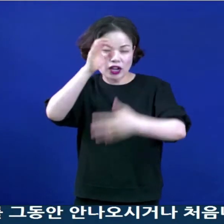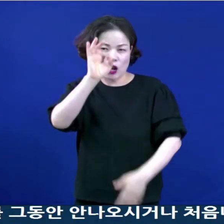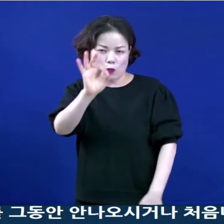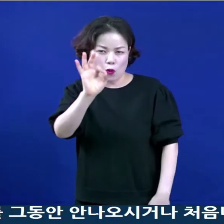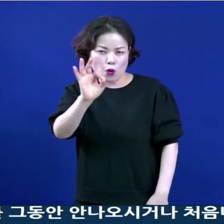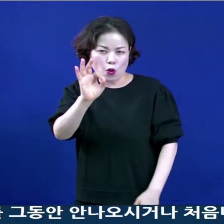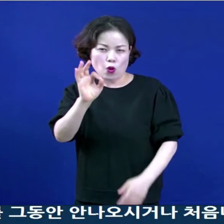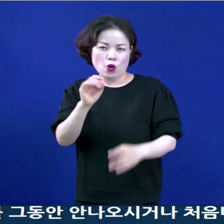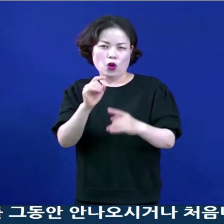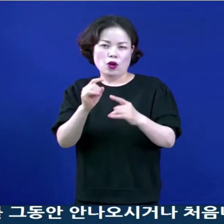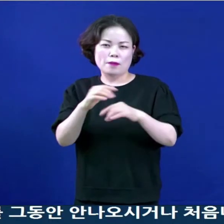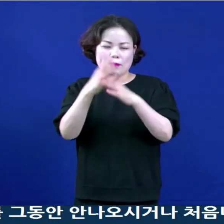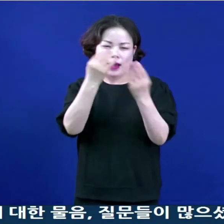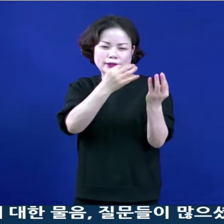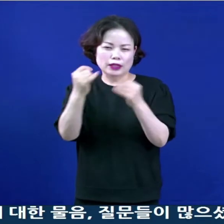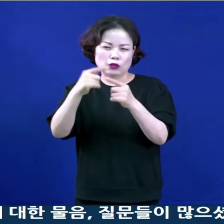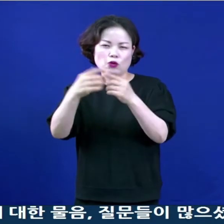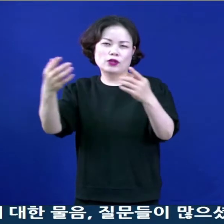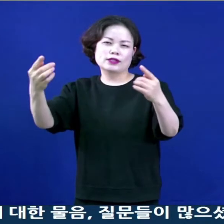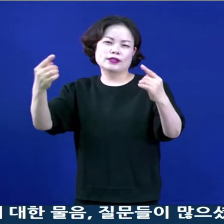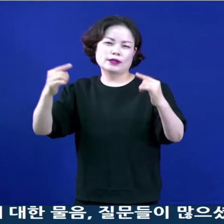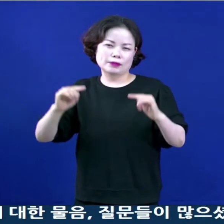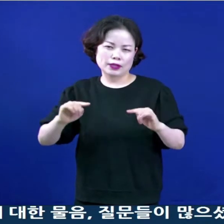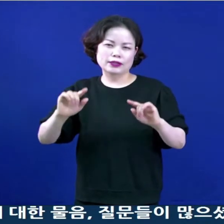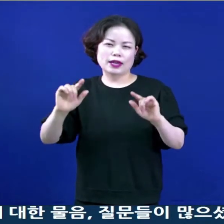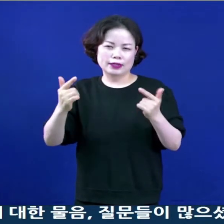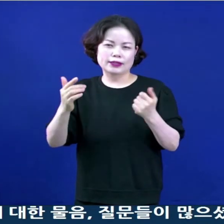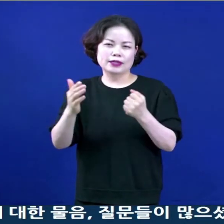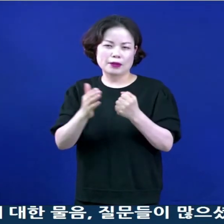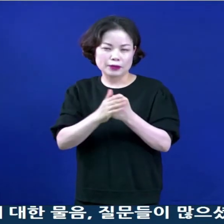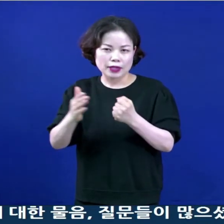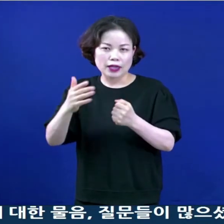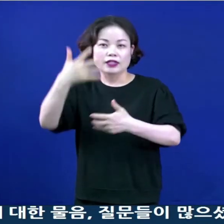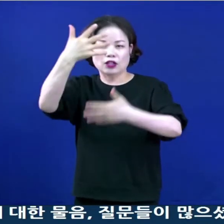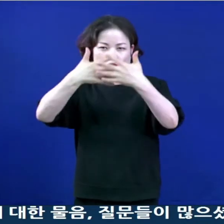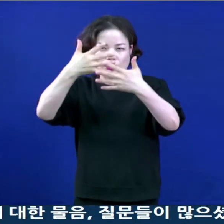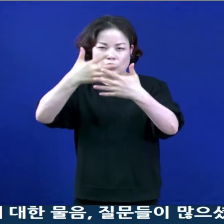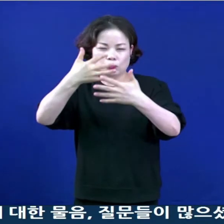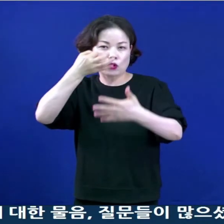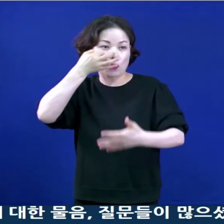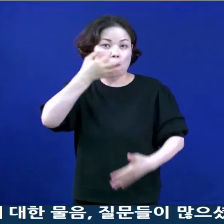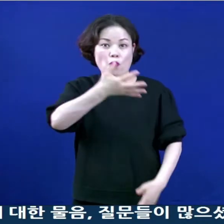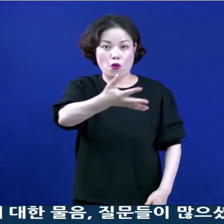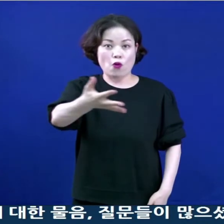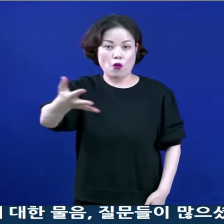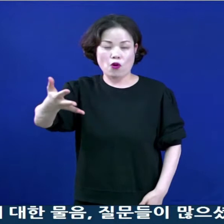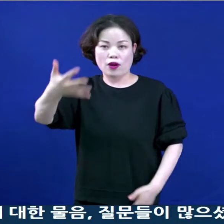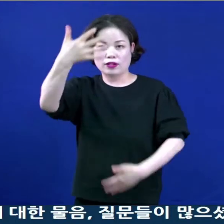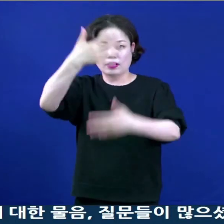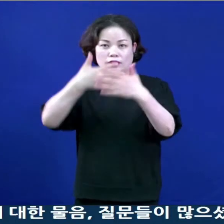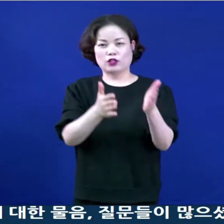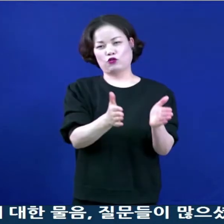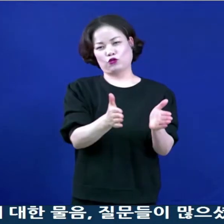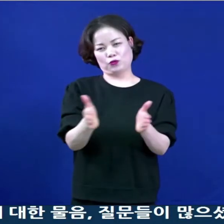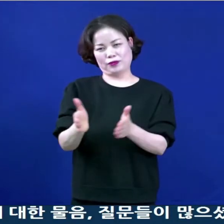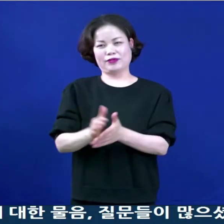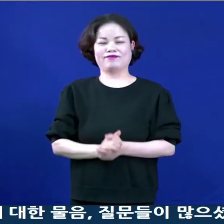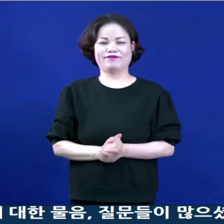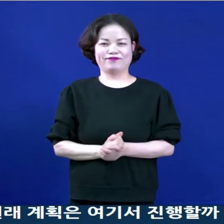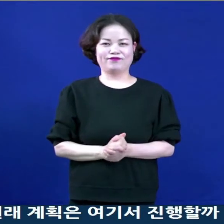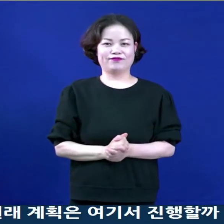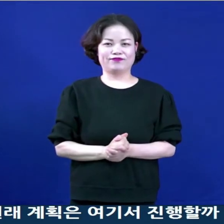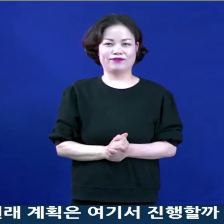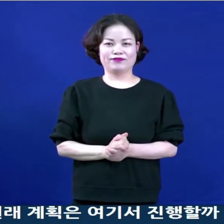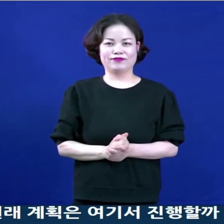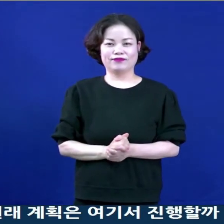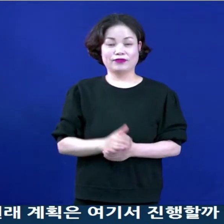교회에 나오시는 것이 아니라 영상으로 참여하기 때문에 그렇게 준비해서 영상을 준비했습니다.